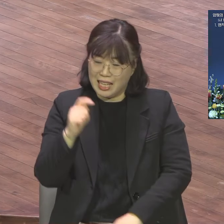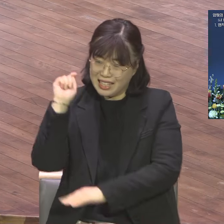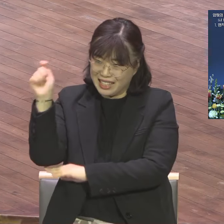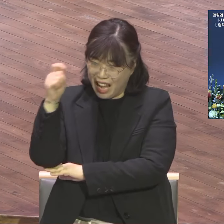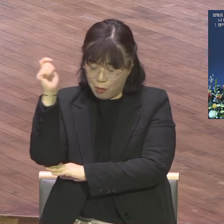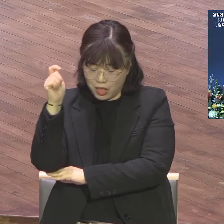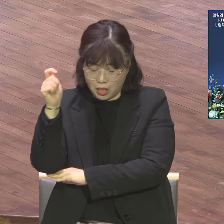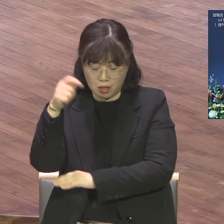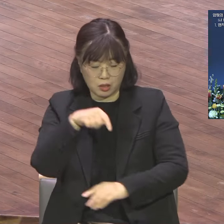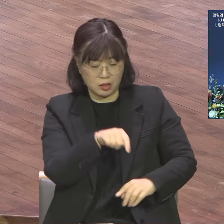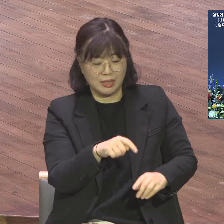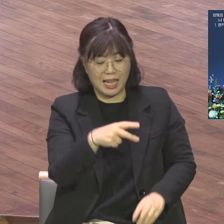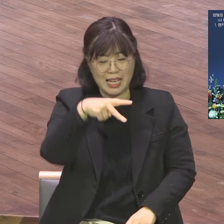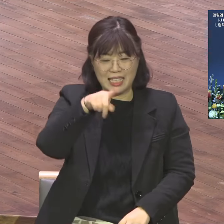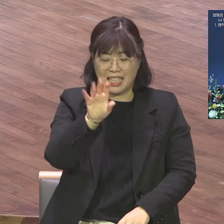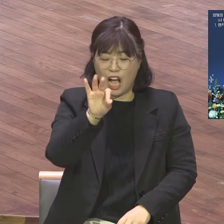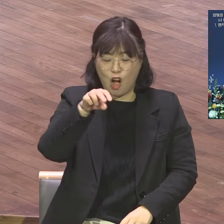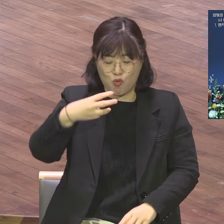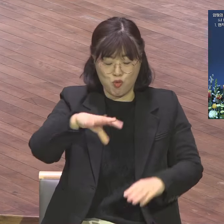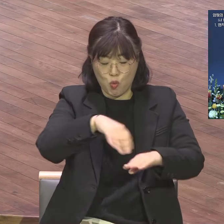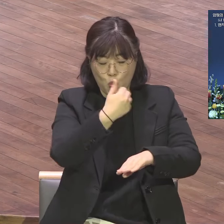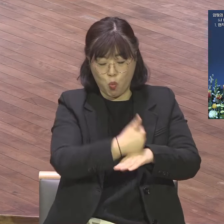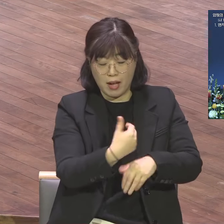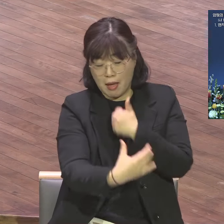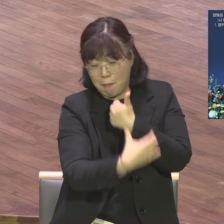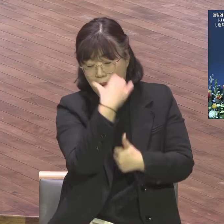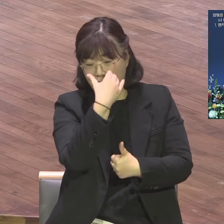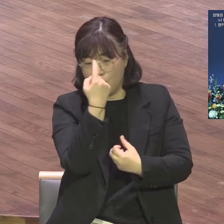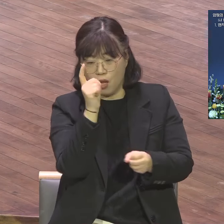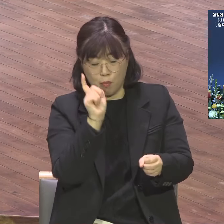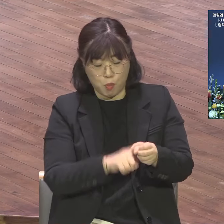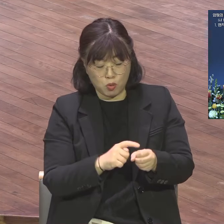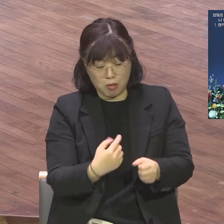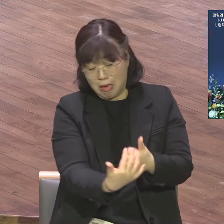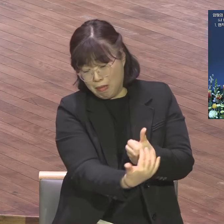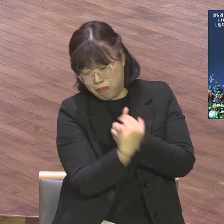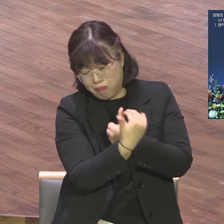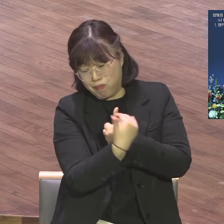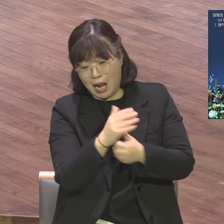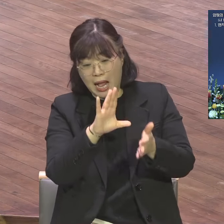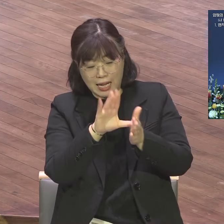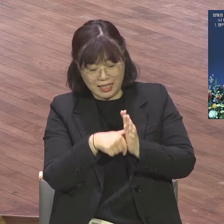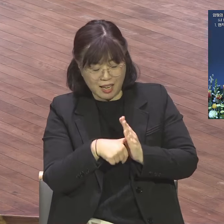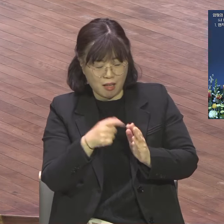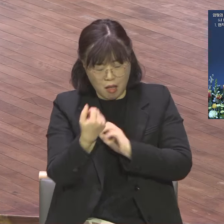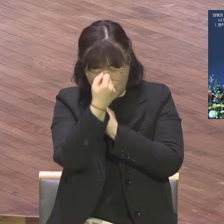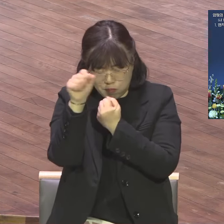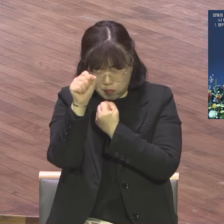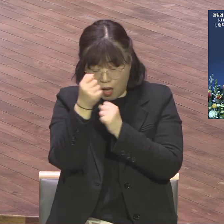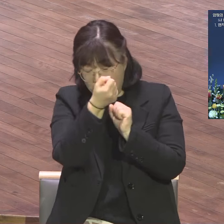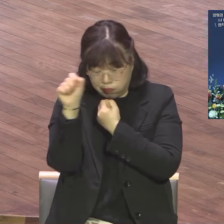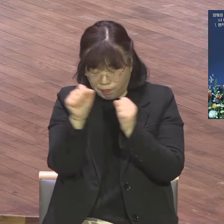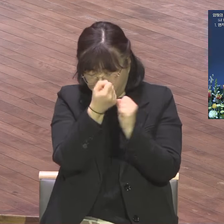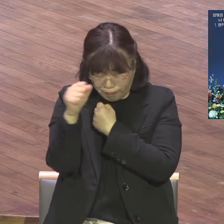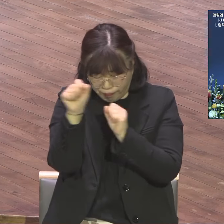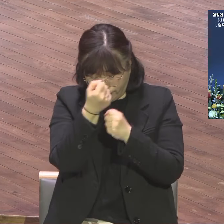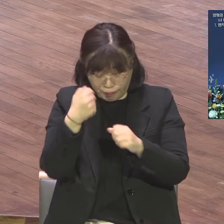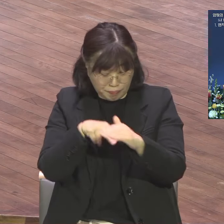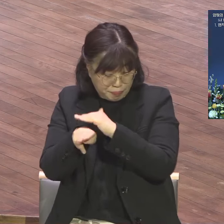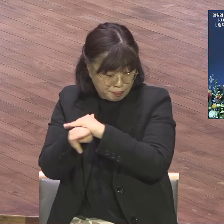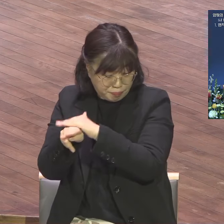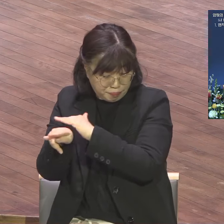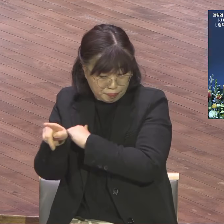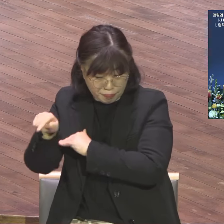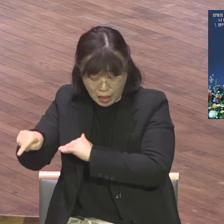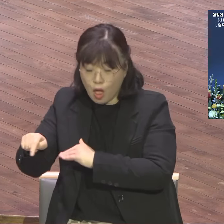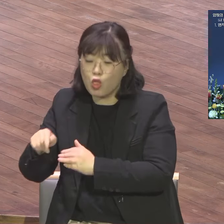되었어요. 날씨가 워낙 덥잖아요. 사울왕하고 다 돌아가고 다 풀고 좀 쉬는데 그 안에 숨어있었거든 사실은 다윗이. 그러니까 뭐 그거